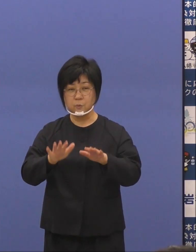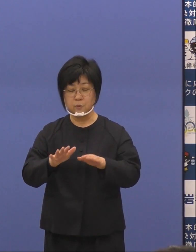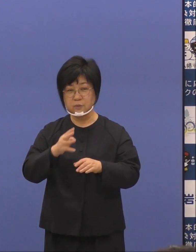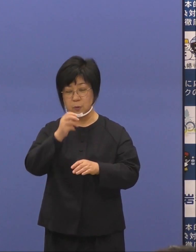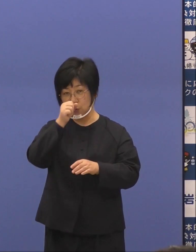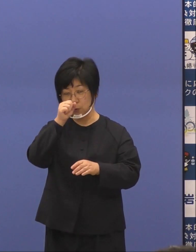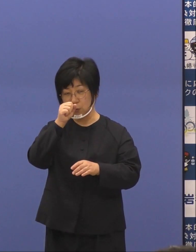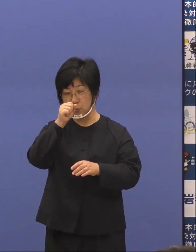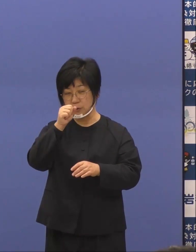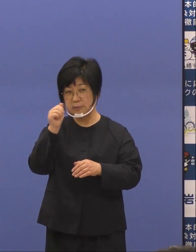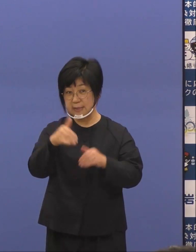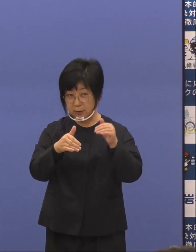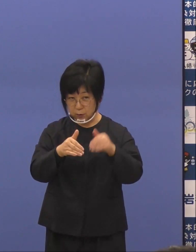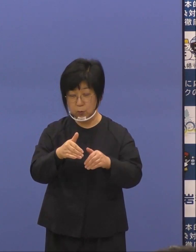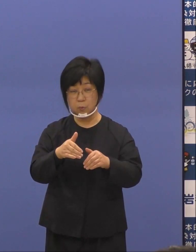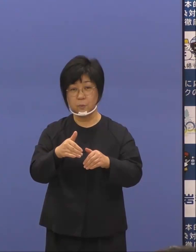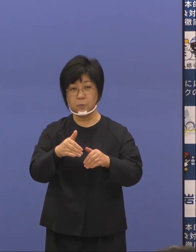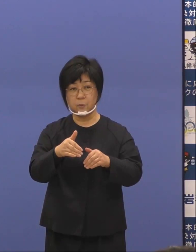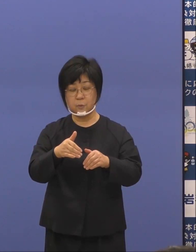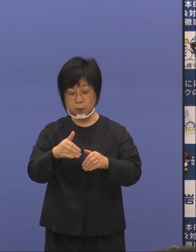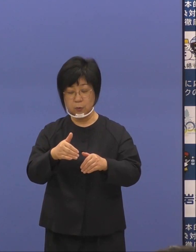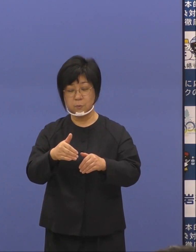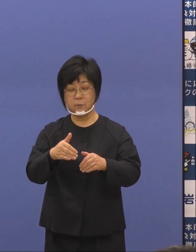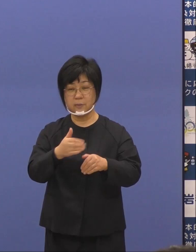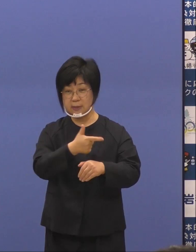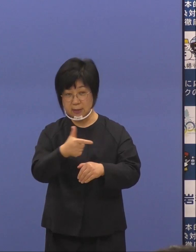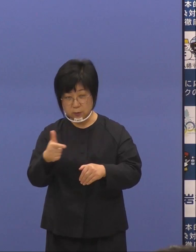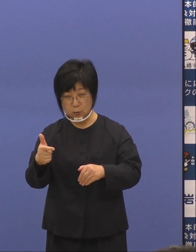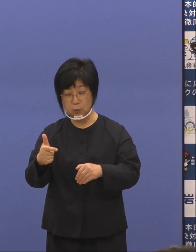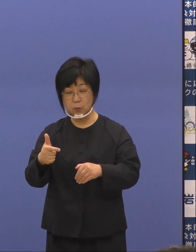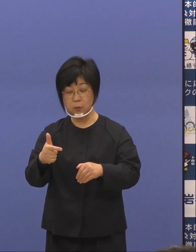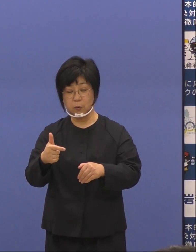めて、立憲民主党的な、